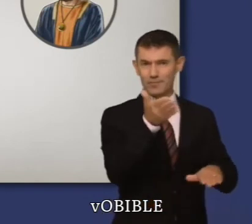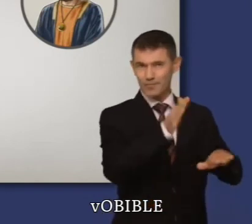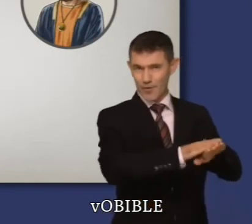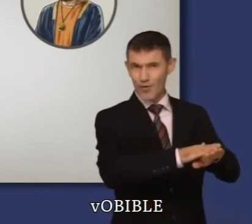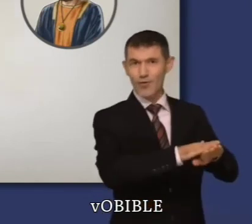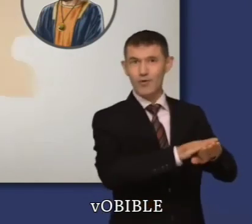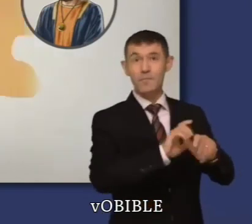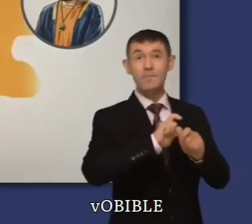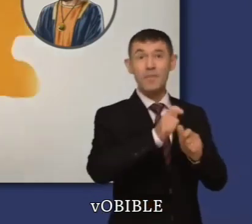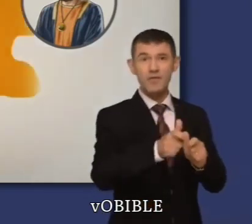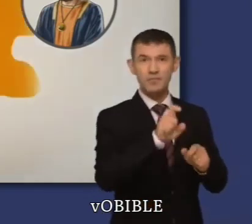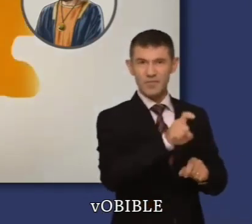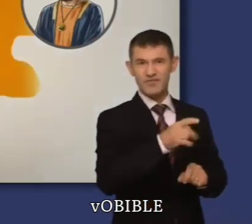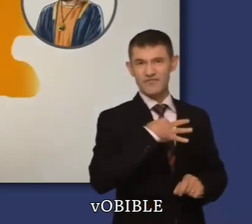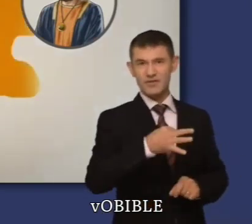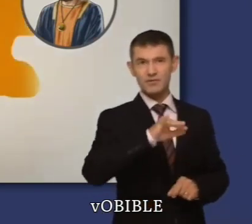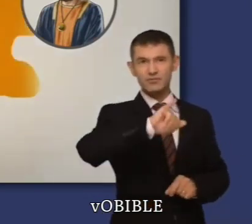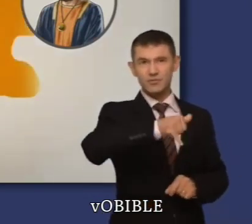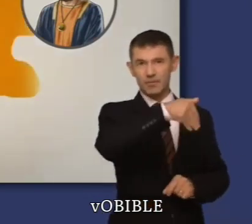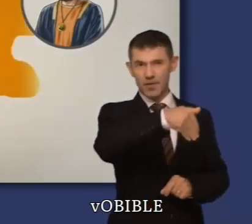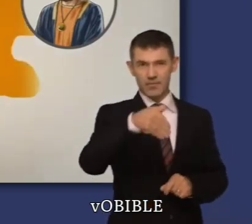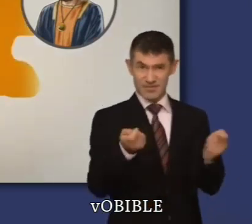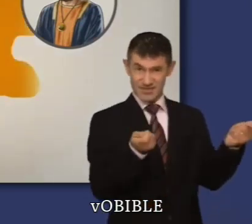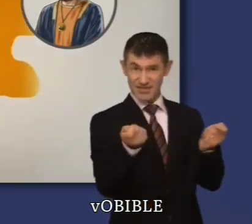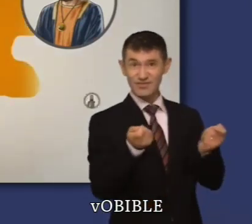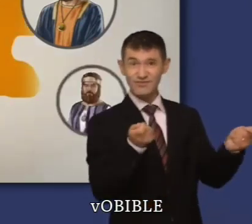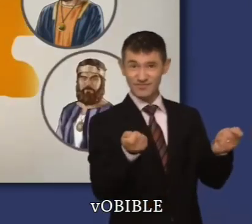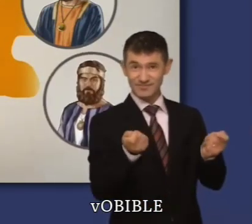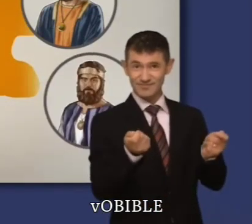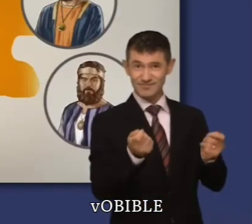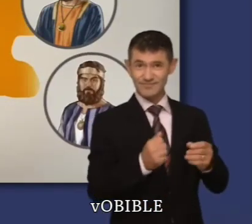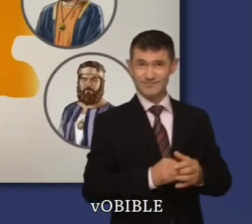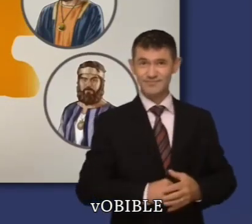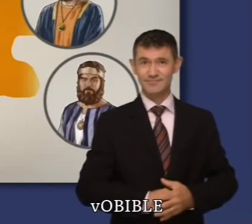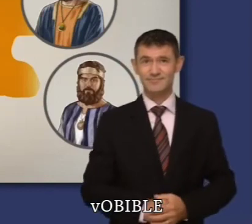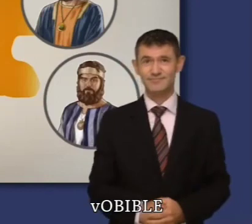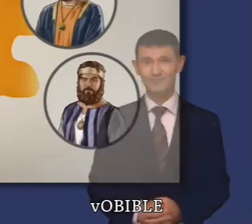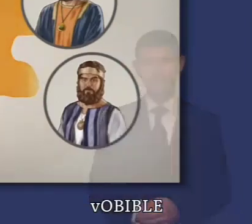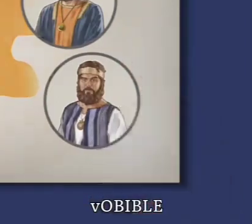mont Carmel pour montrer qui est le vrai Dieu, Jéhovah ou Baal.